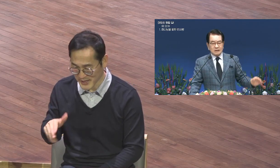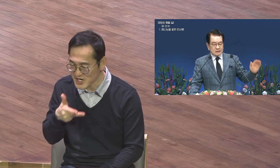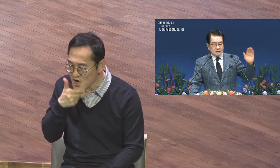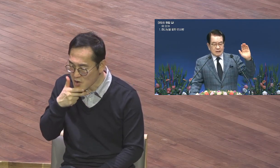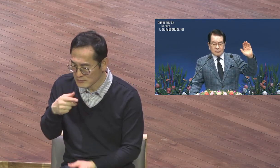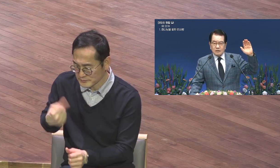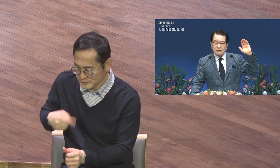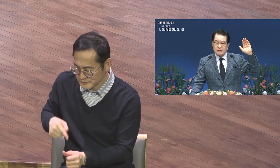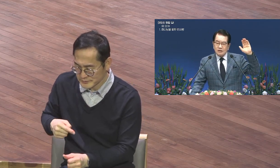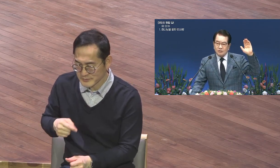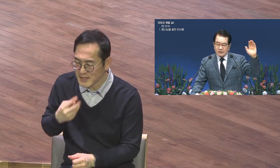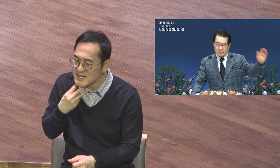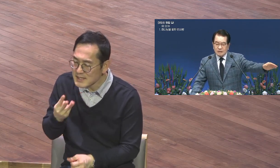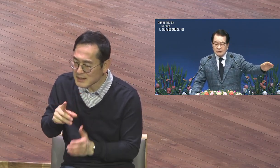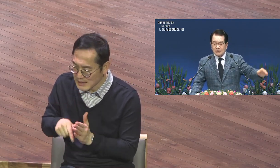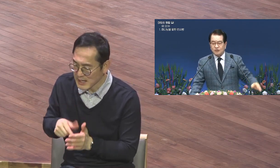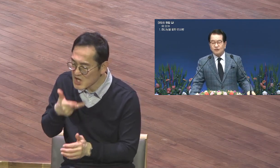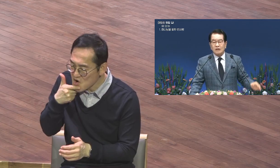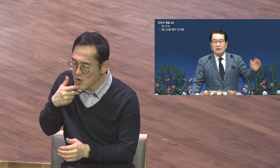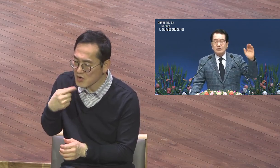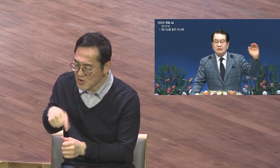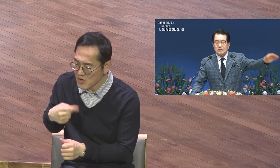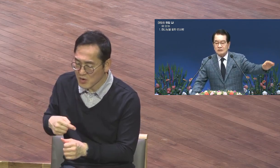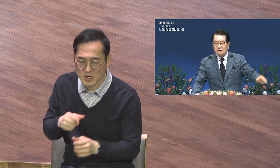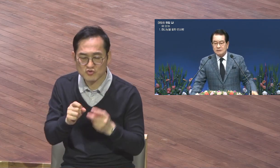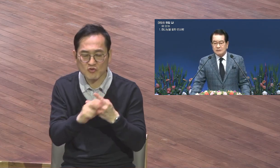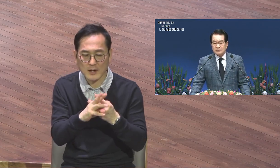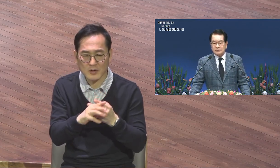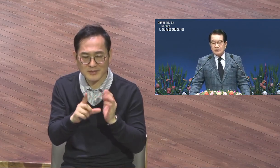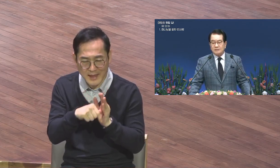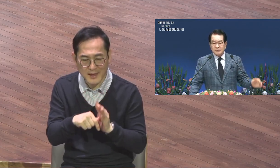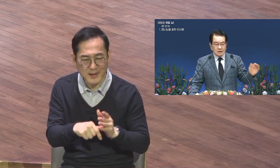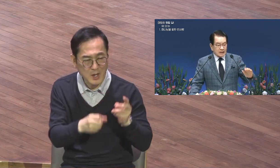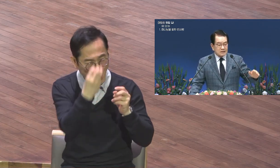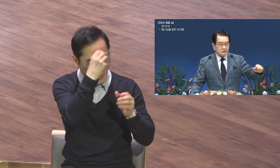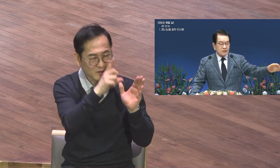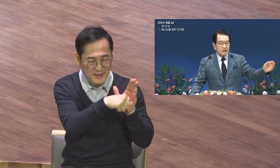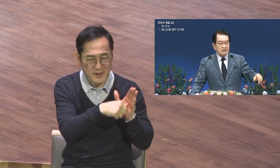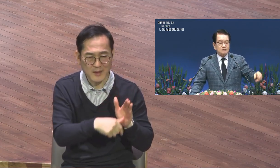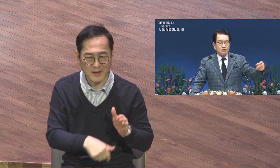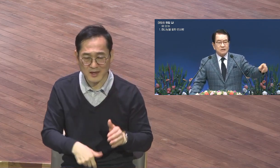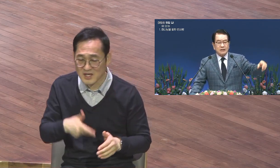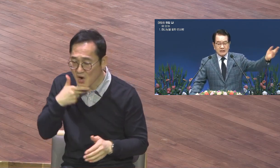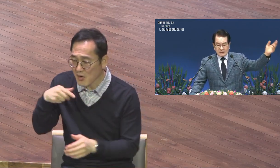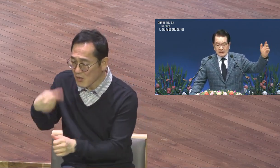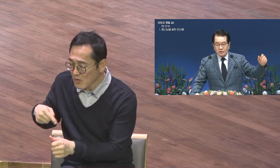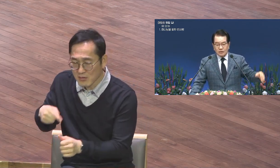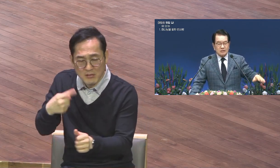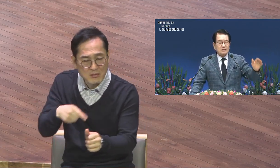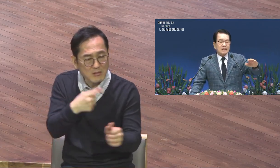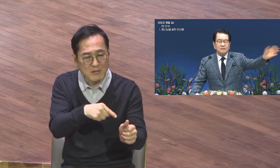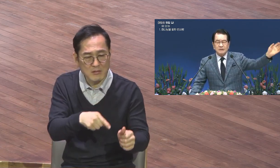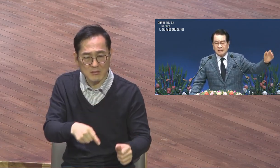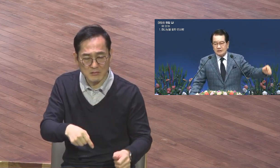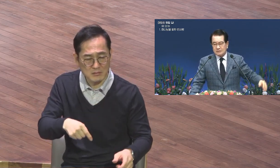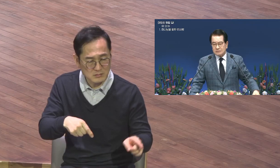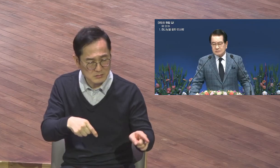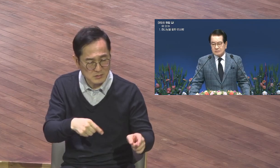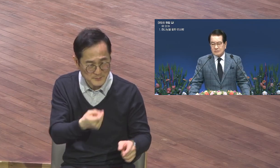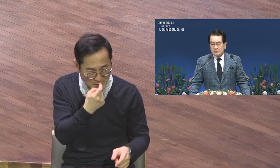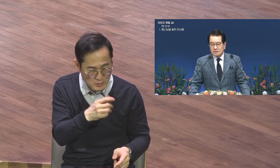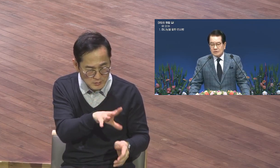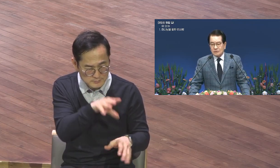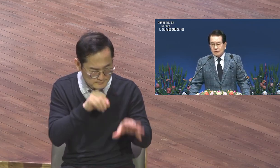3살 때 왔는 영어하고 7살 때 영어하고 중학교 영어 이민을 같이 1.5세라도 다릅니다.